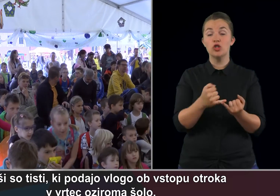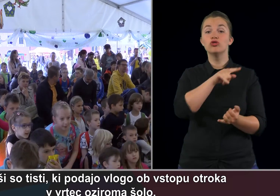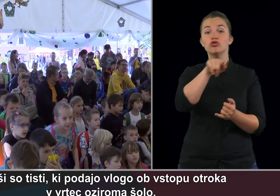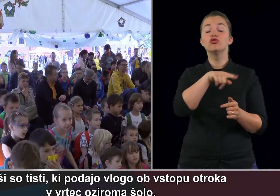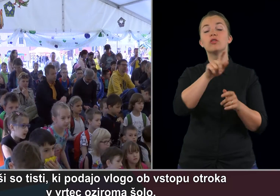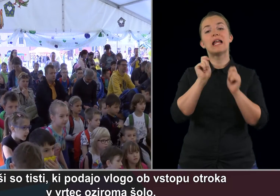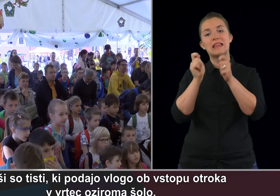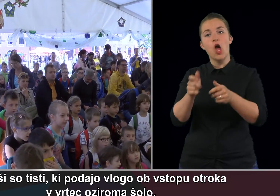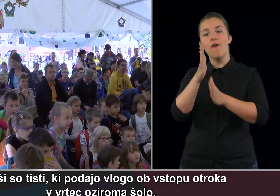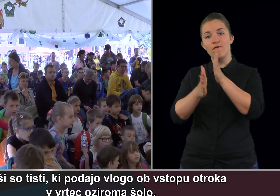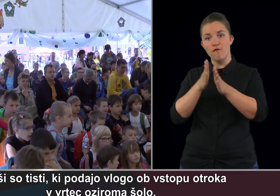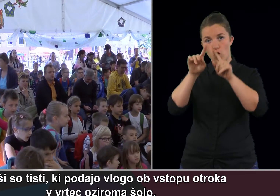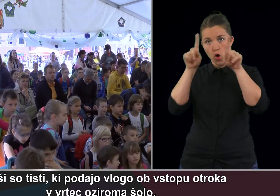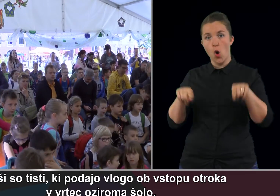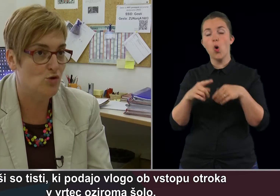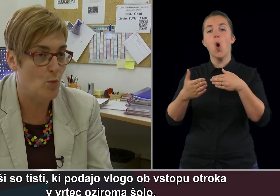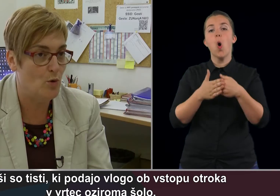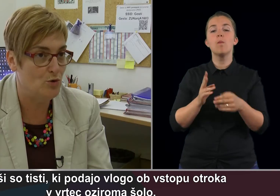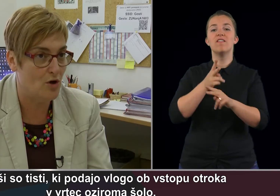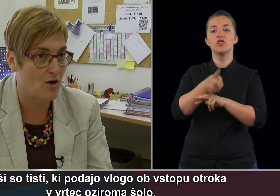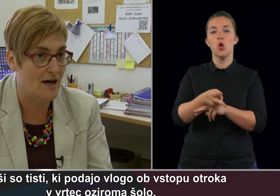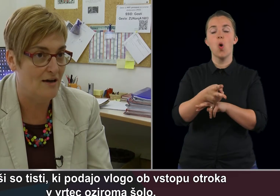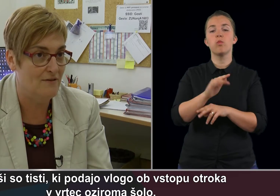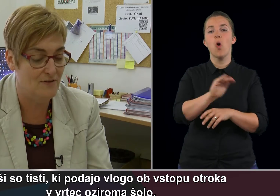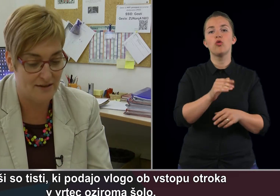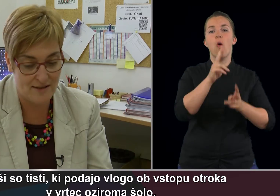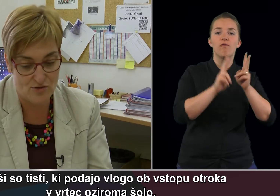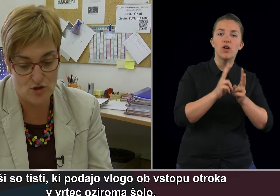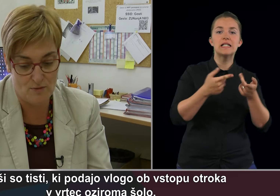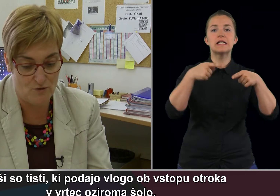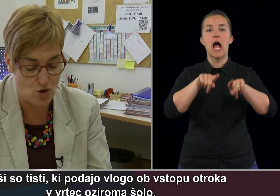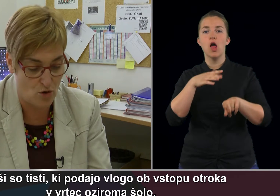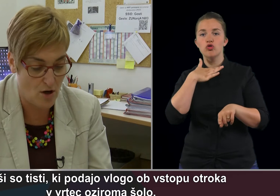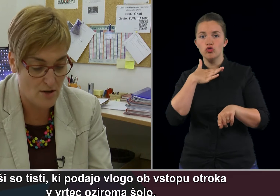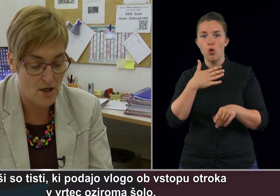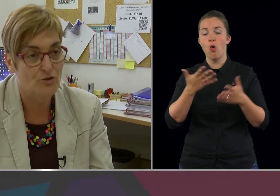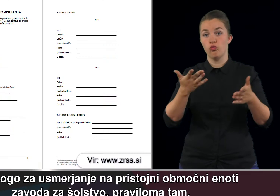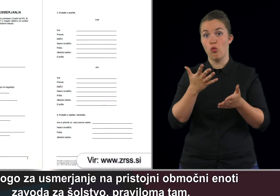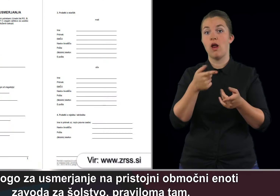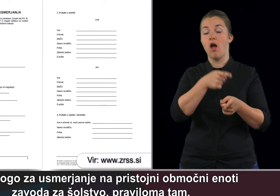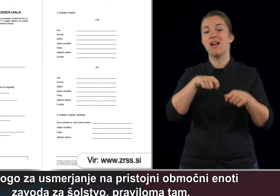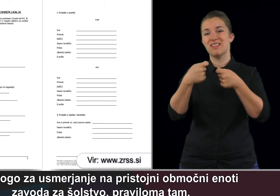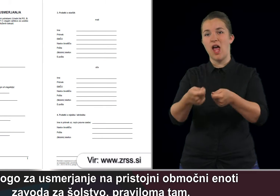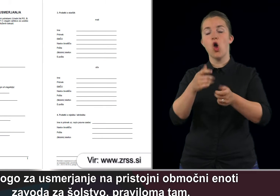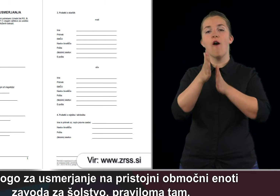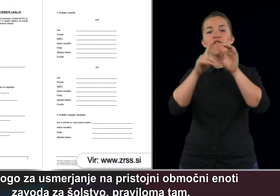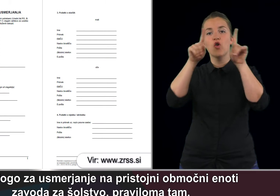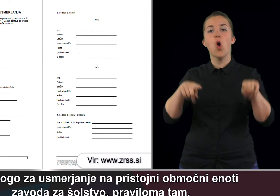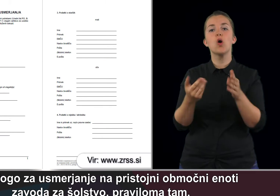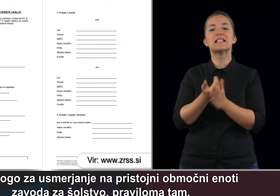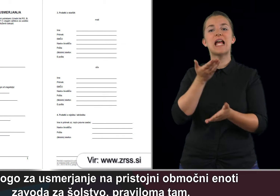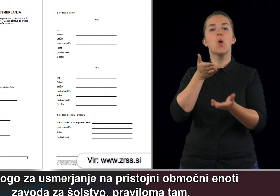so tisti, ki podajo vlogo ob vstopu otroka v vrtec oziroma v šolo, torej vlogo za